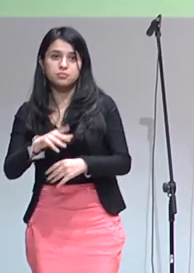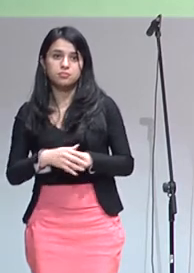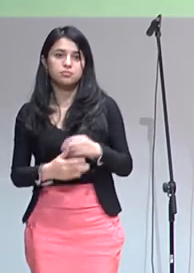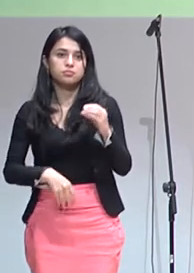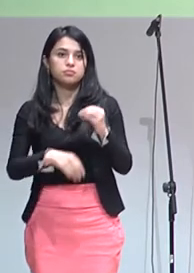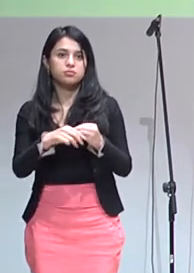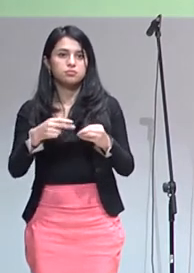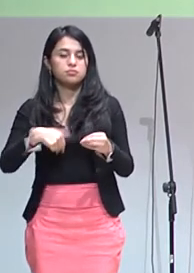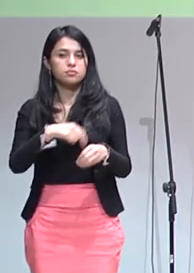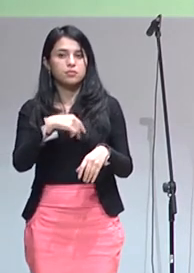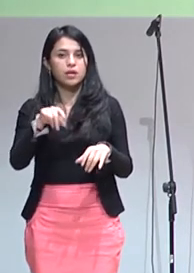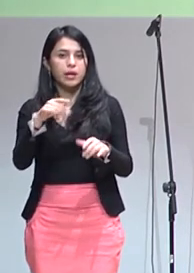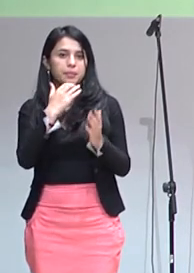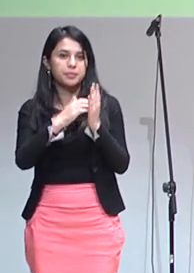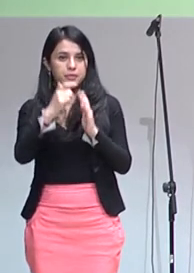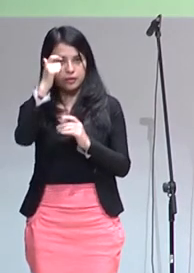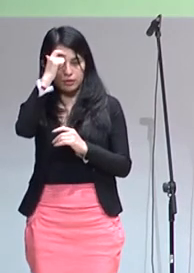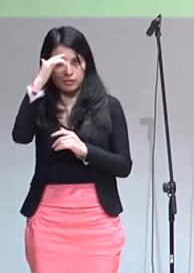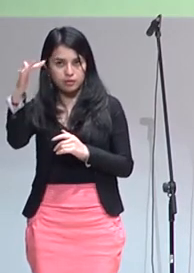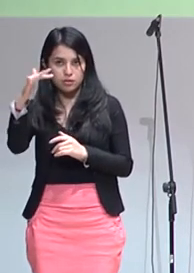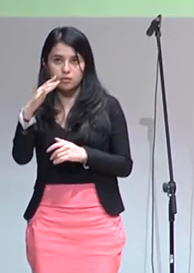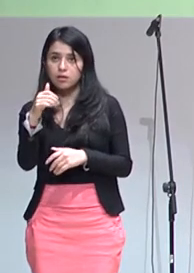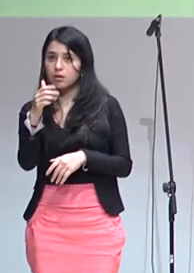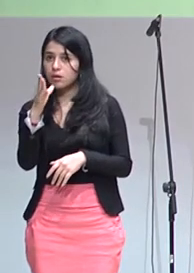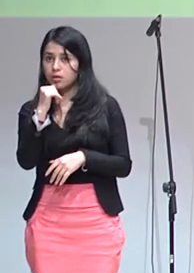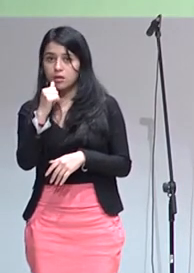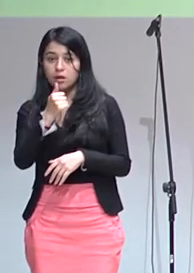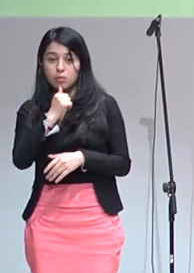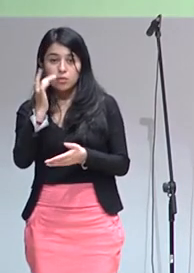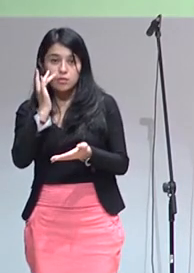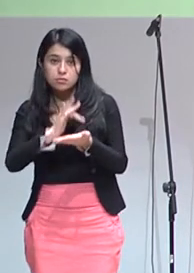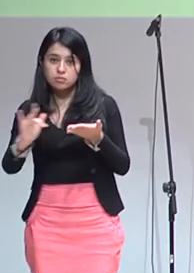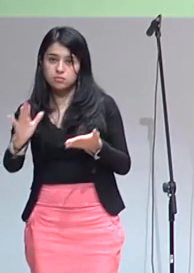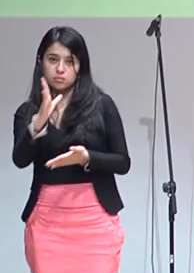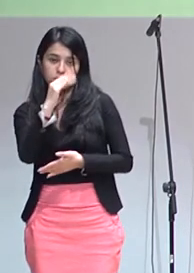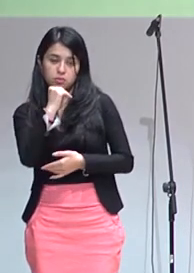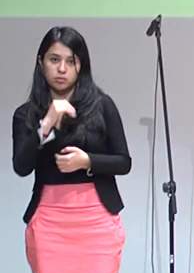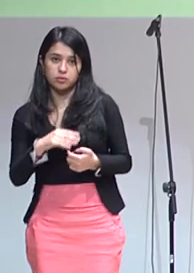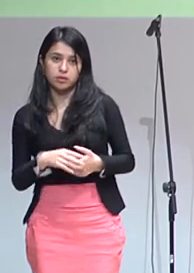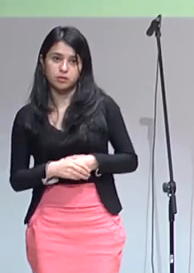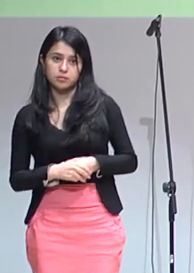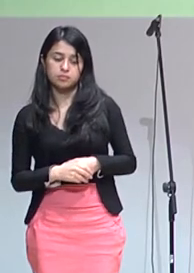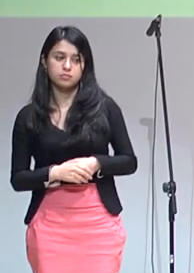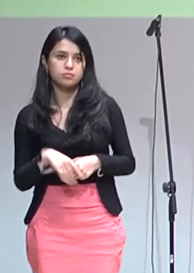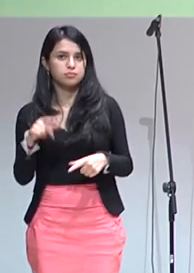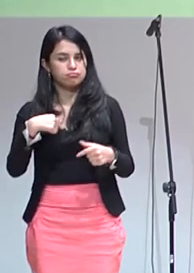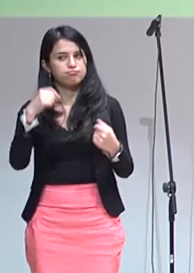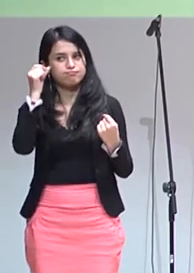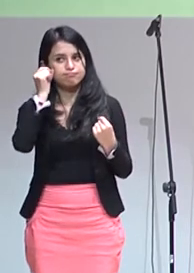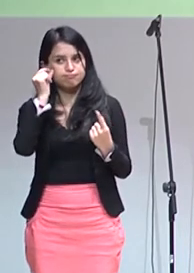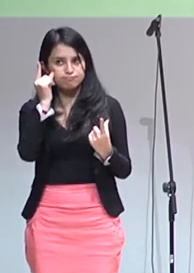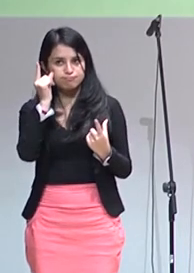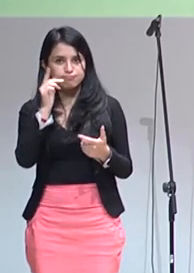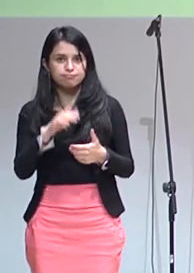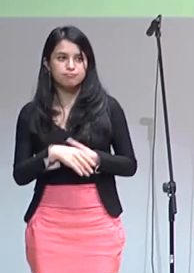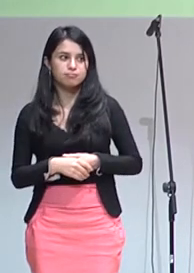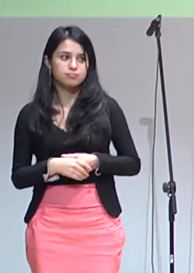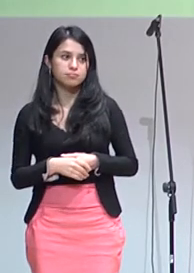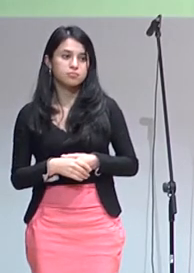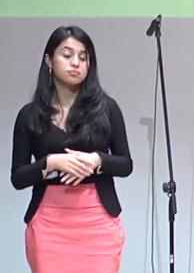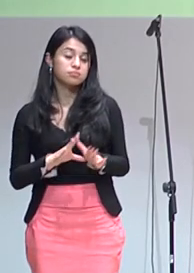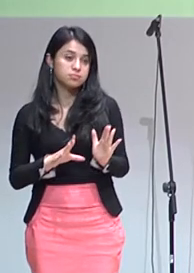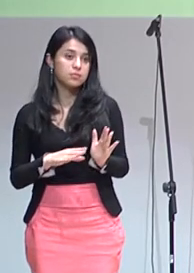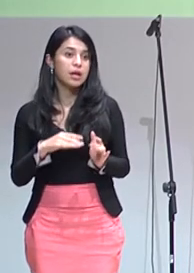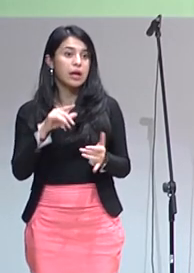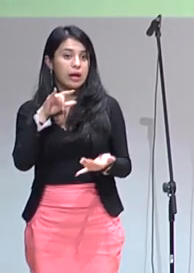Estamos a 20 minutos de Cartagena, no hay agua potable, o sea, uno no comprende eso. De una u otra manera